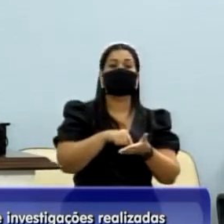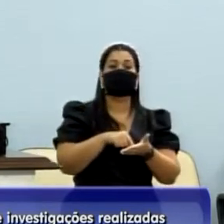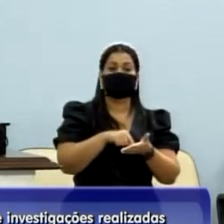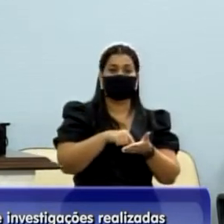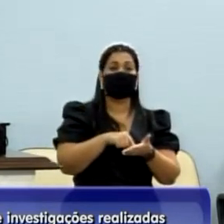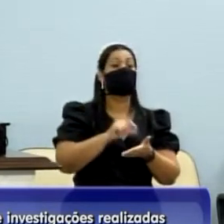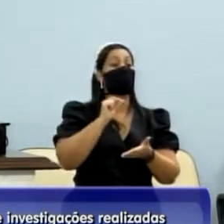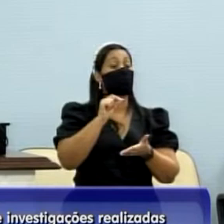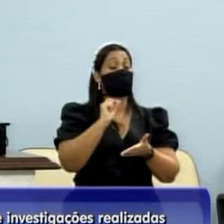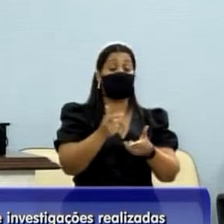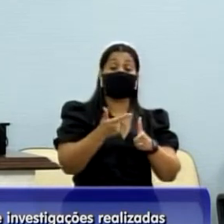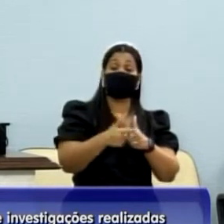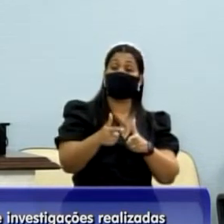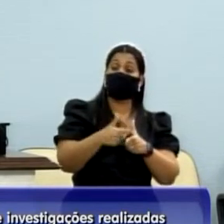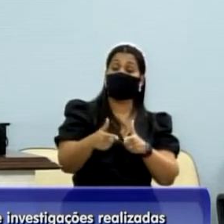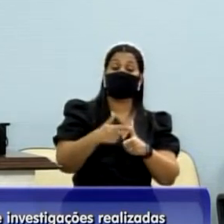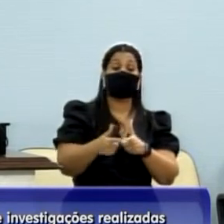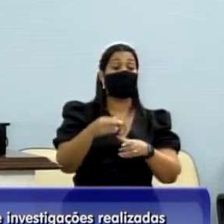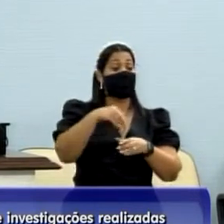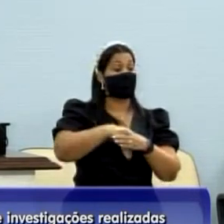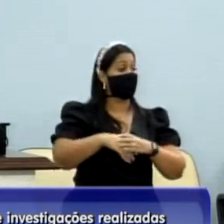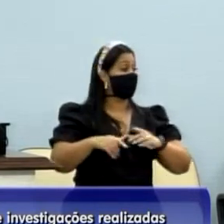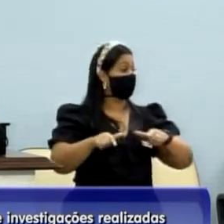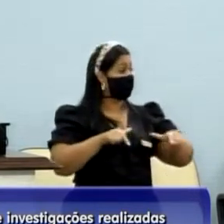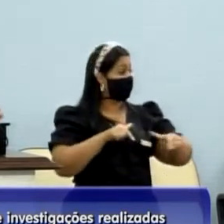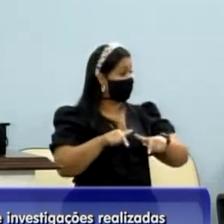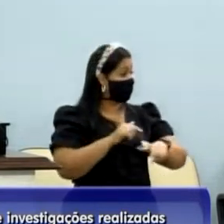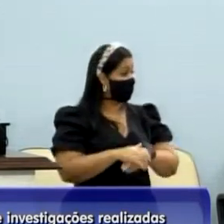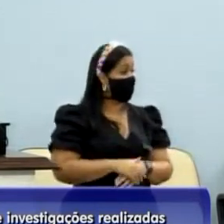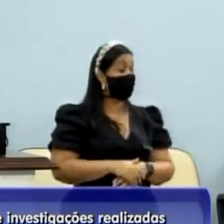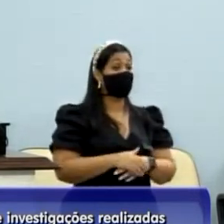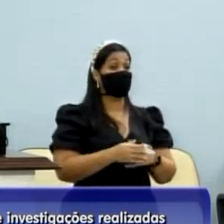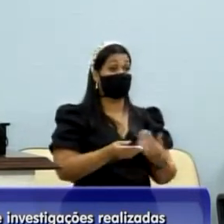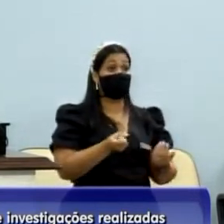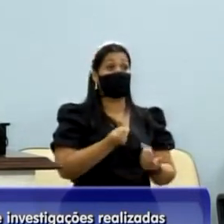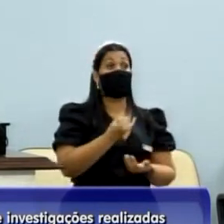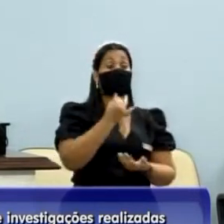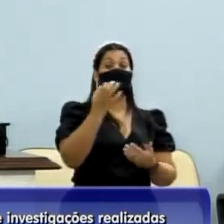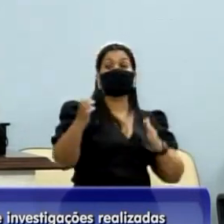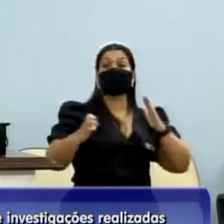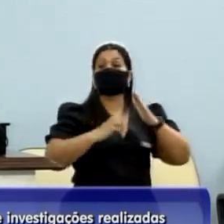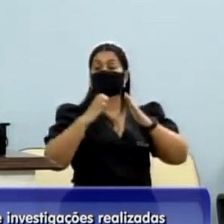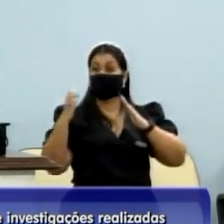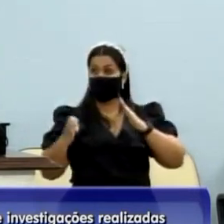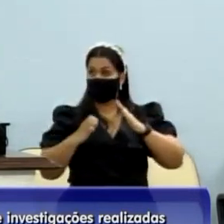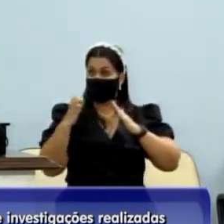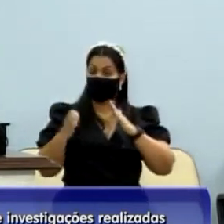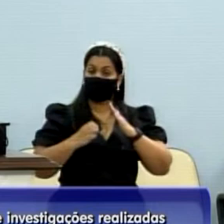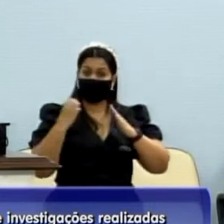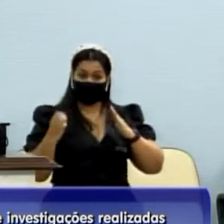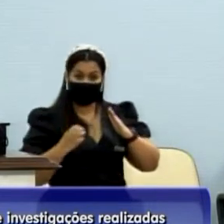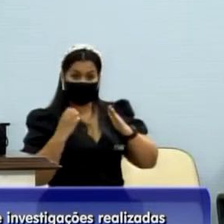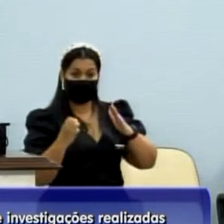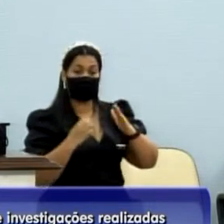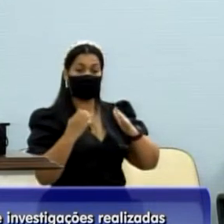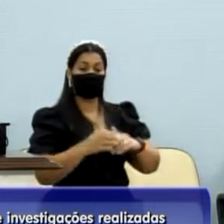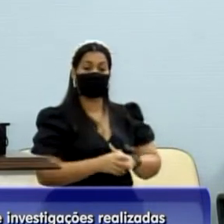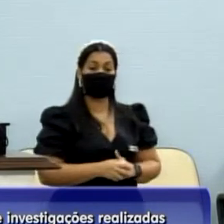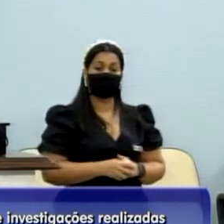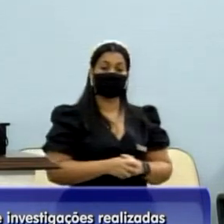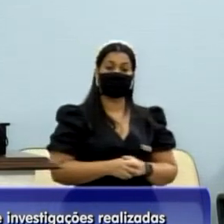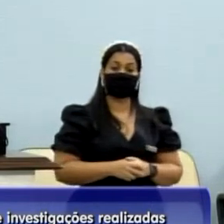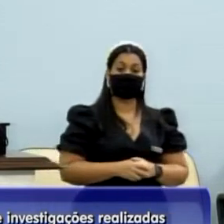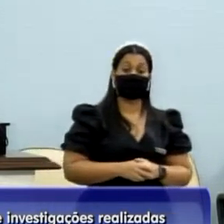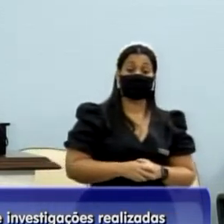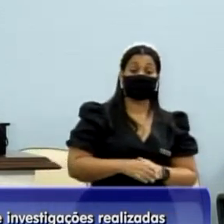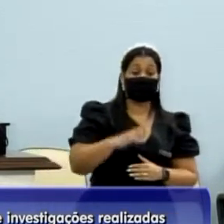trabalhista. Todos os dias existe tensão em alguma das empresas que prestam serviço. E